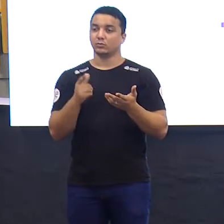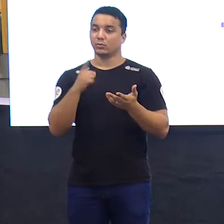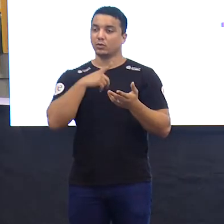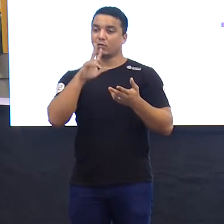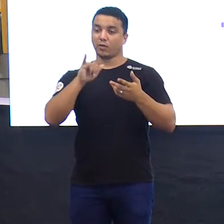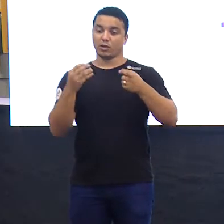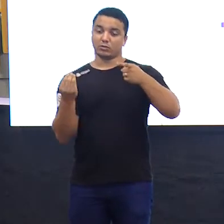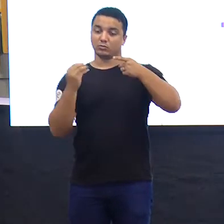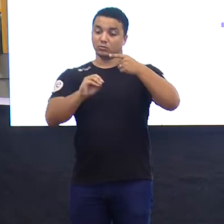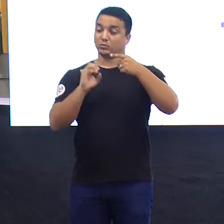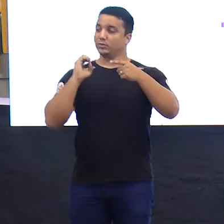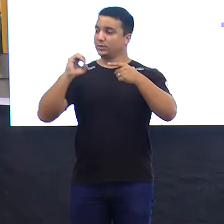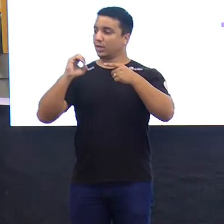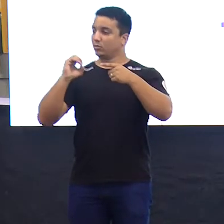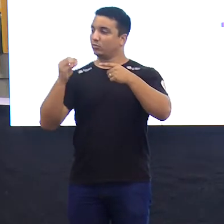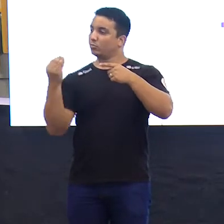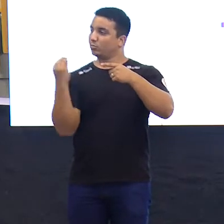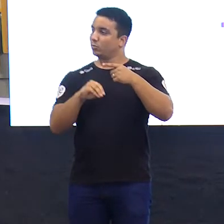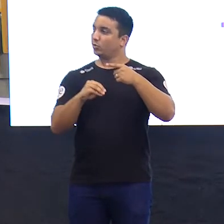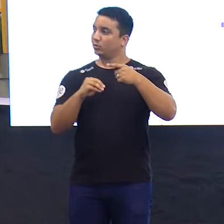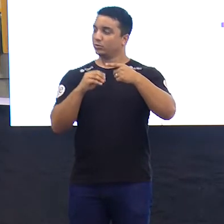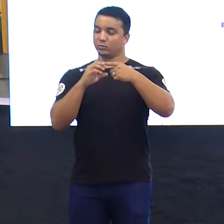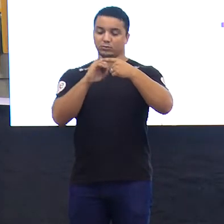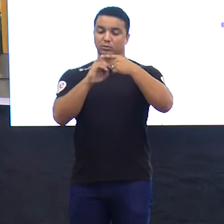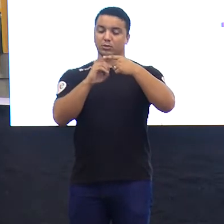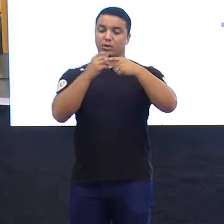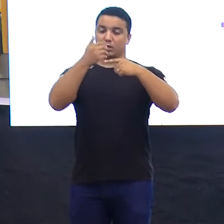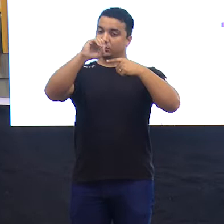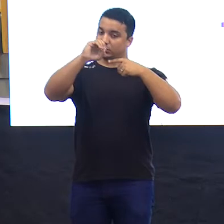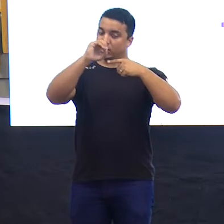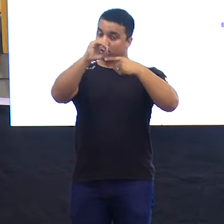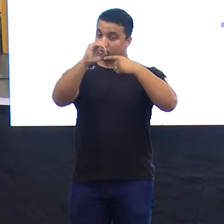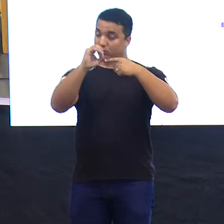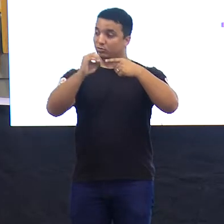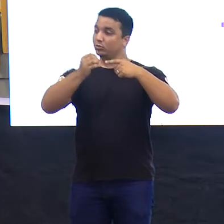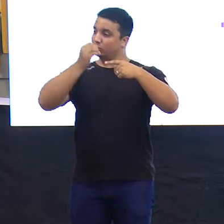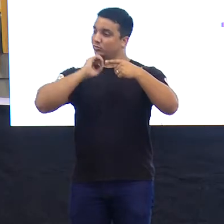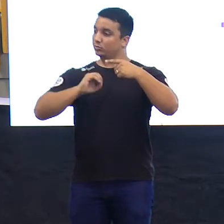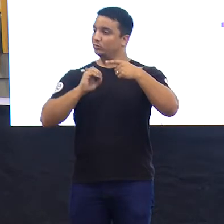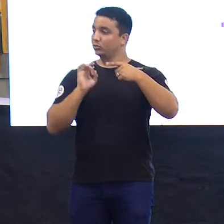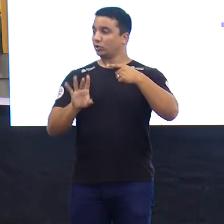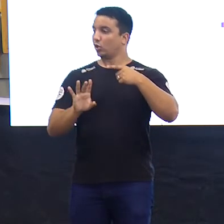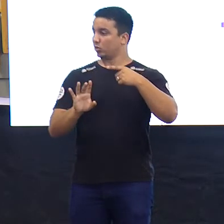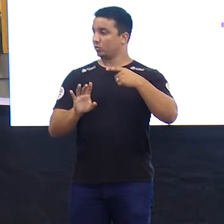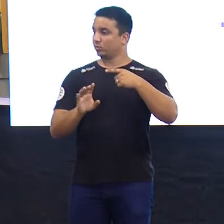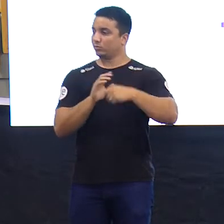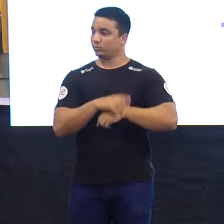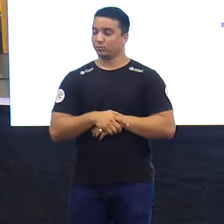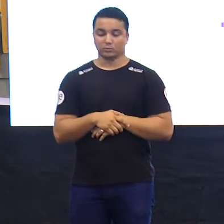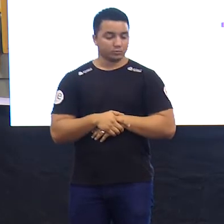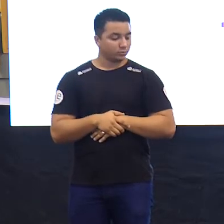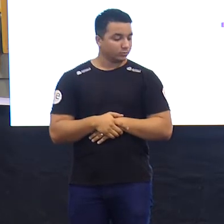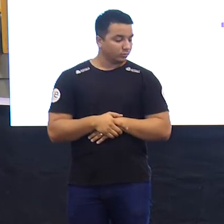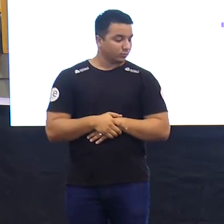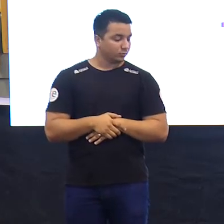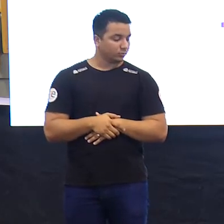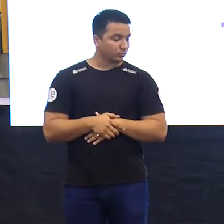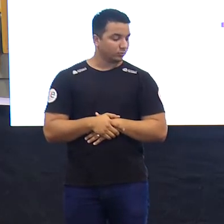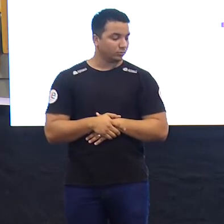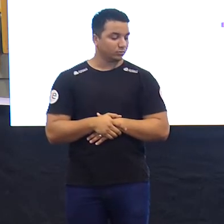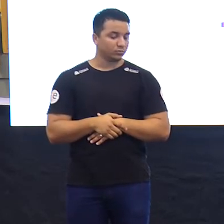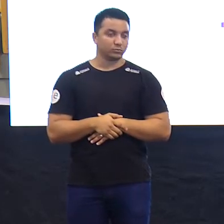vou acrescentar só um zero em cima e vou acrescentar só um zero